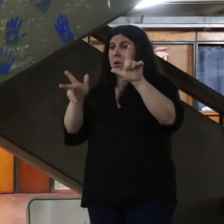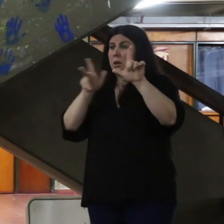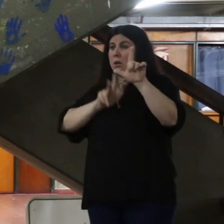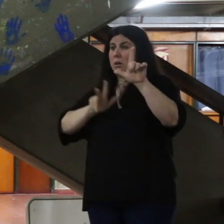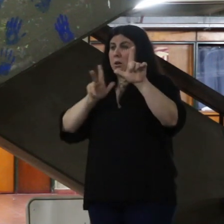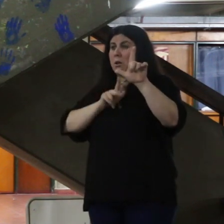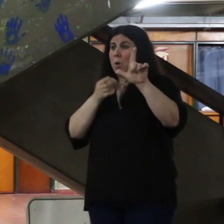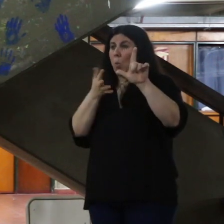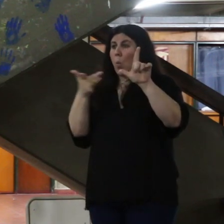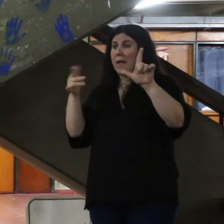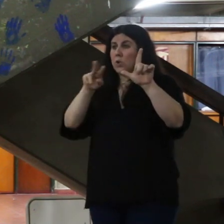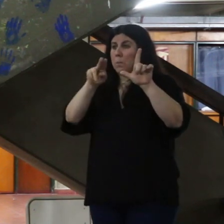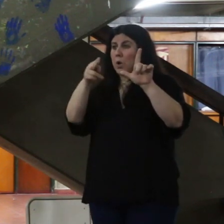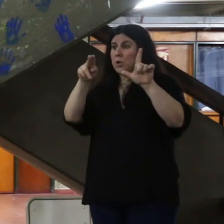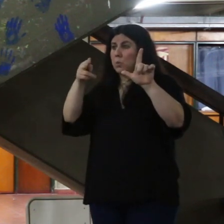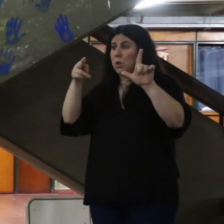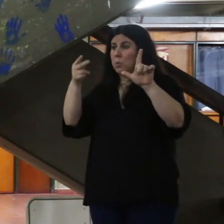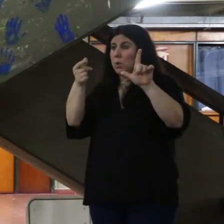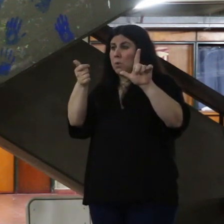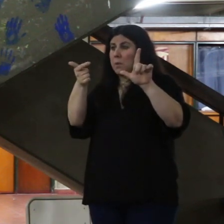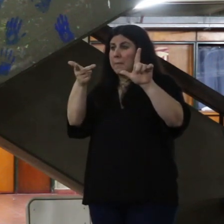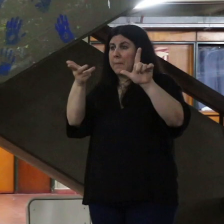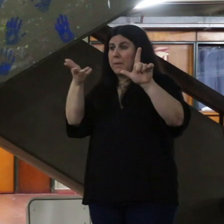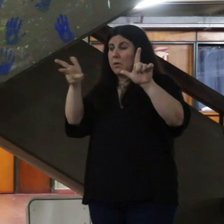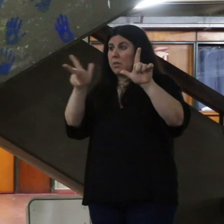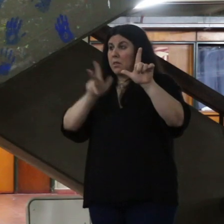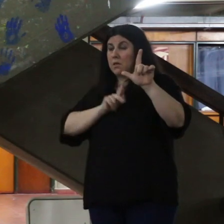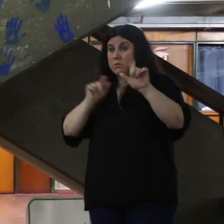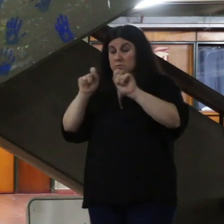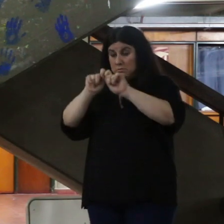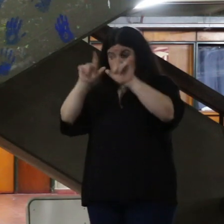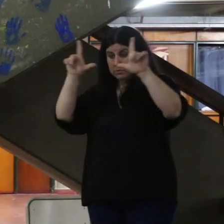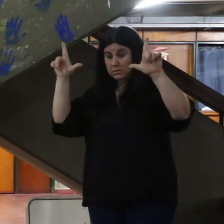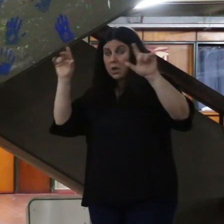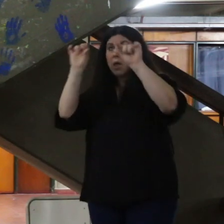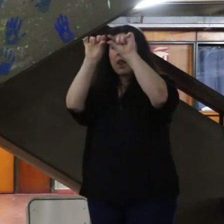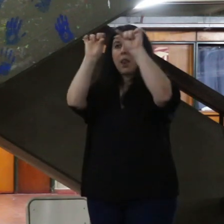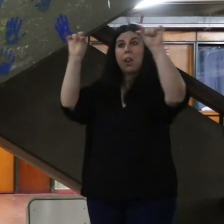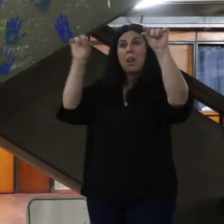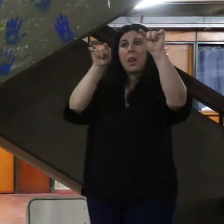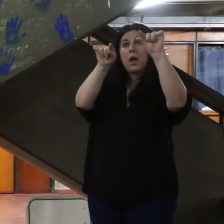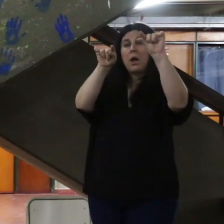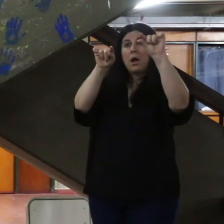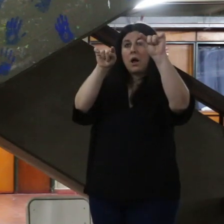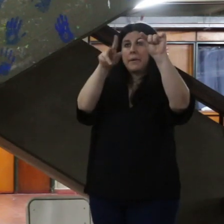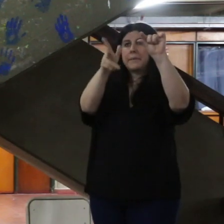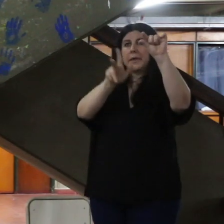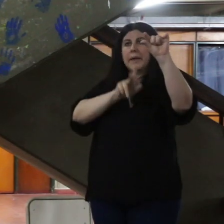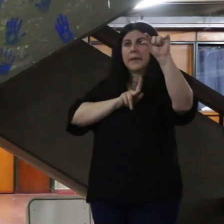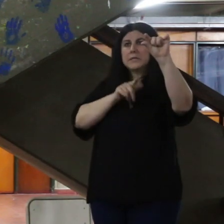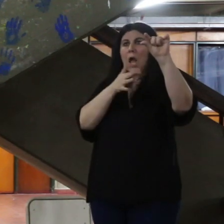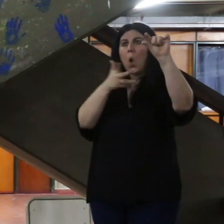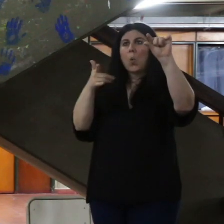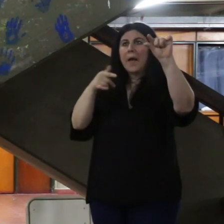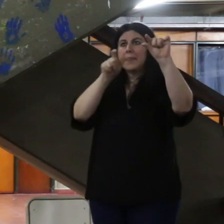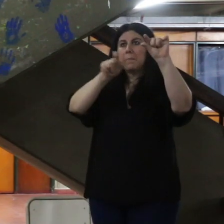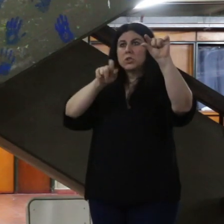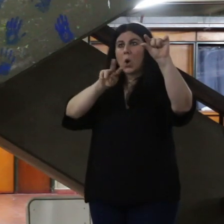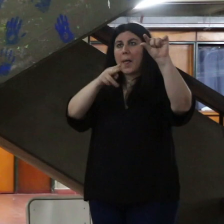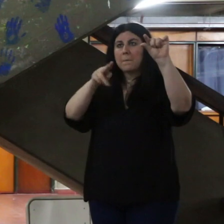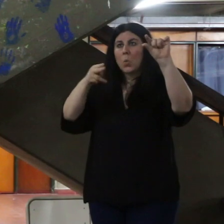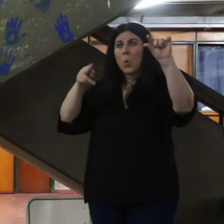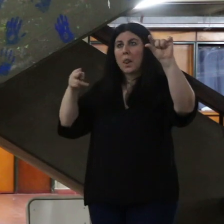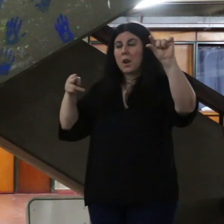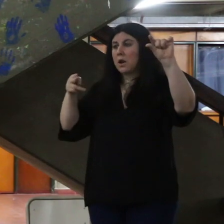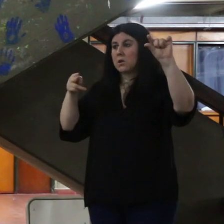día. ¿Sí? Prendías la tele y arriba te aparecía la cantidad de muertos. Veas el programa que veas, te aparecía